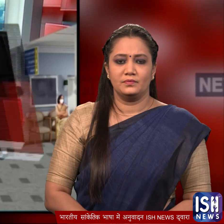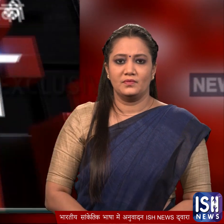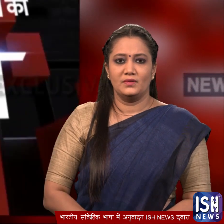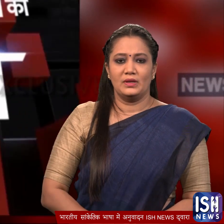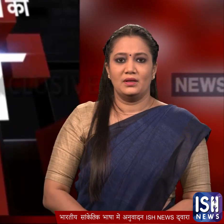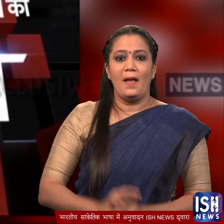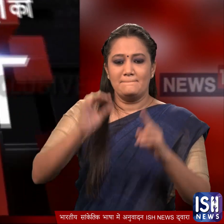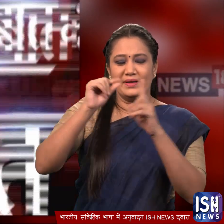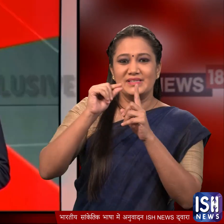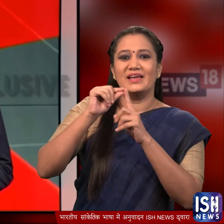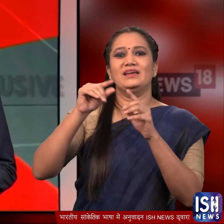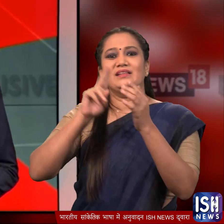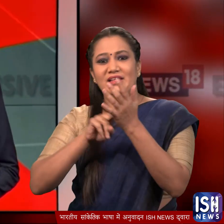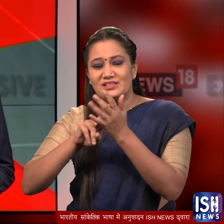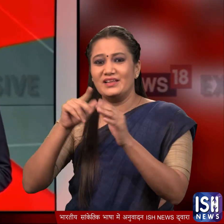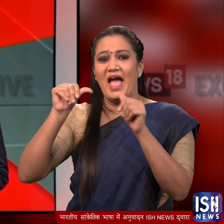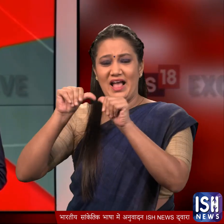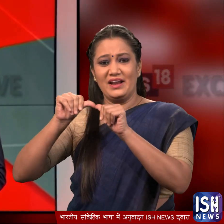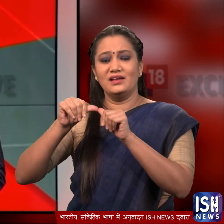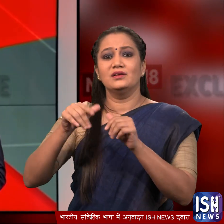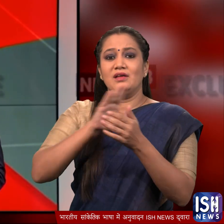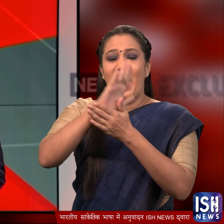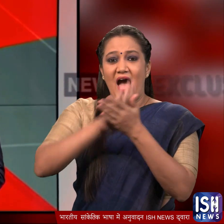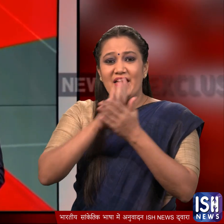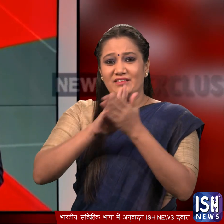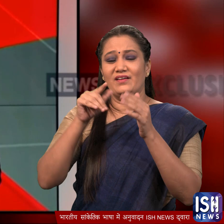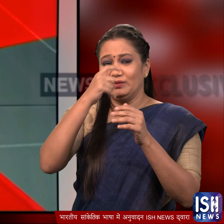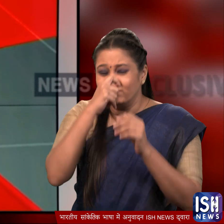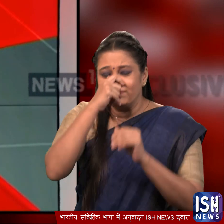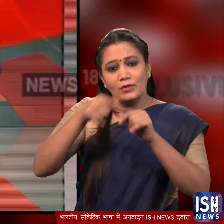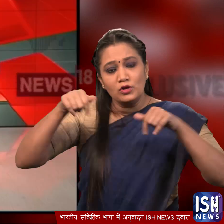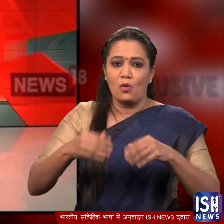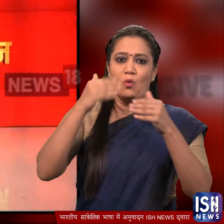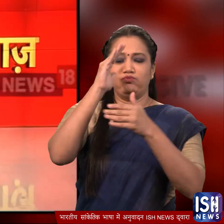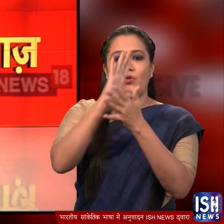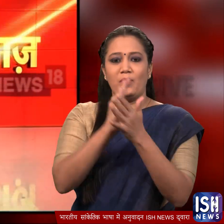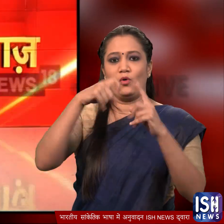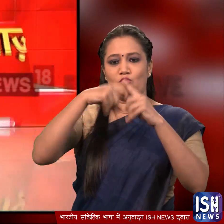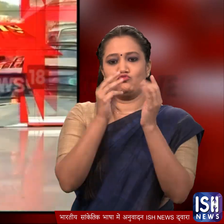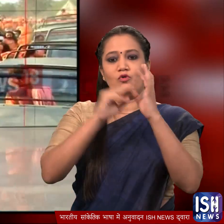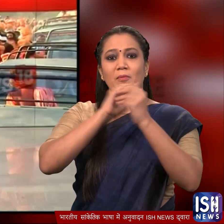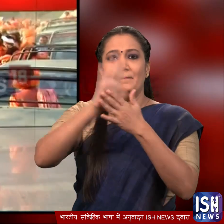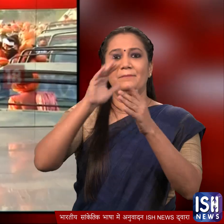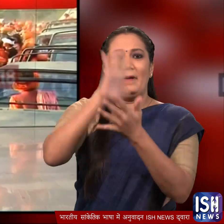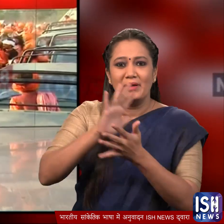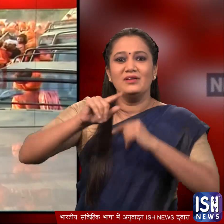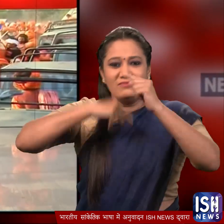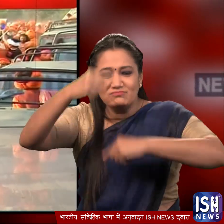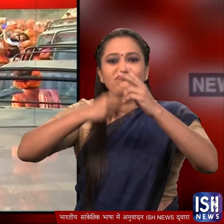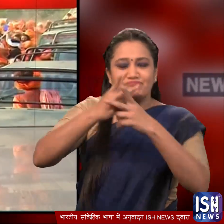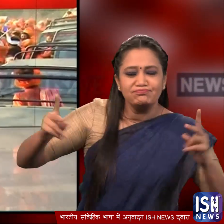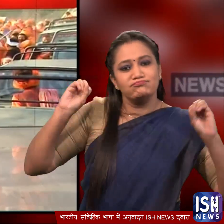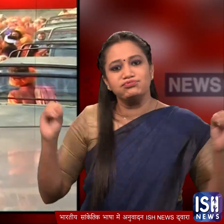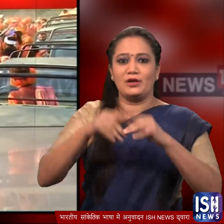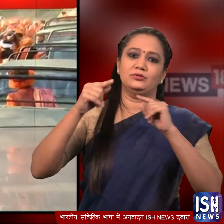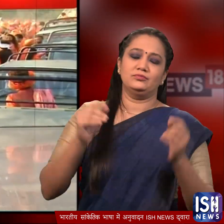थे। पंचायत निरंजनी अखाड़े की पेशवाई के साथ ही हरिद्वार कुंभ का धूमधाम से आगाज हो गया। कोरोना की वजह से इस बार कुंभ